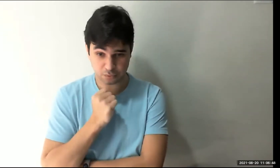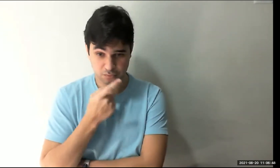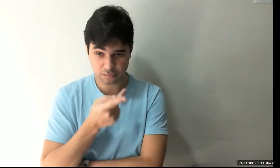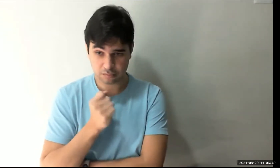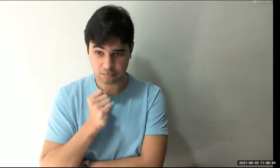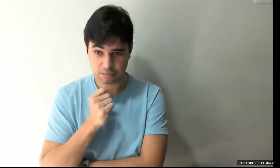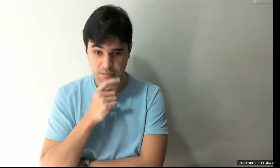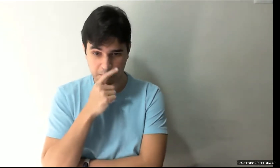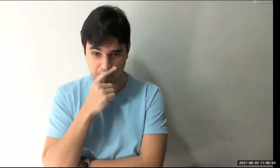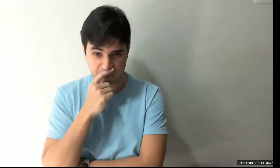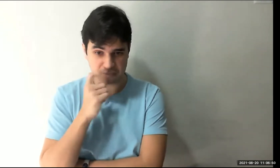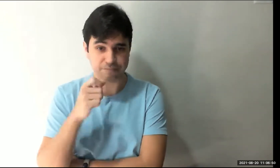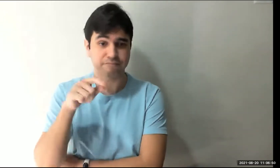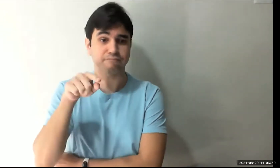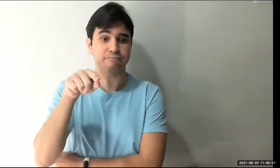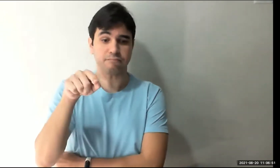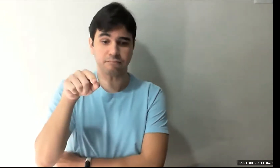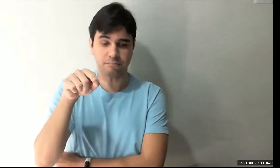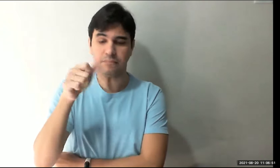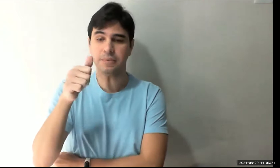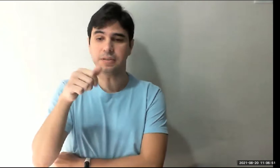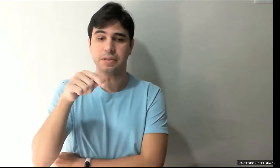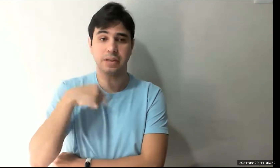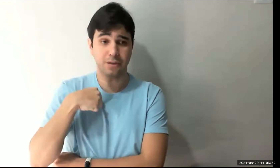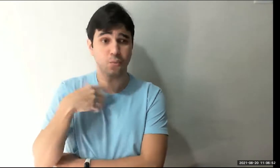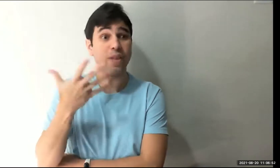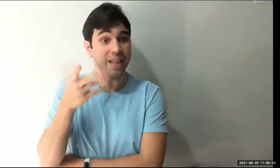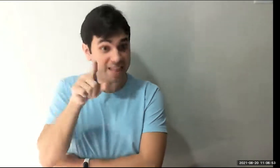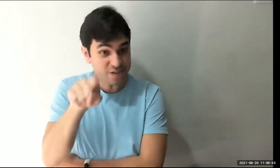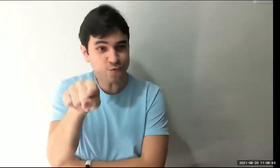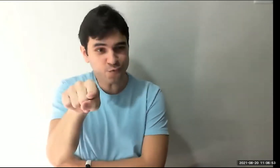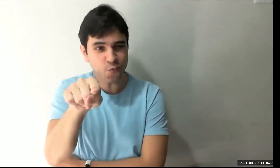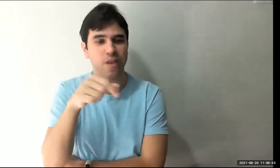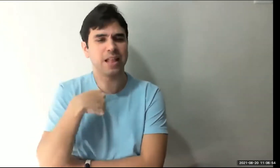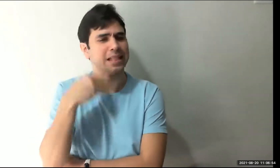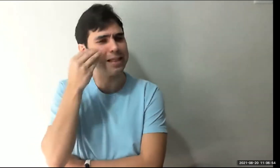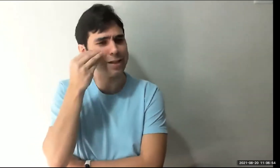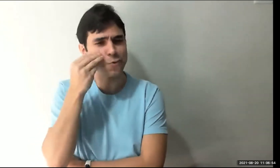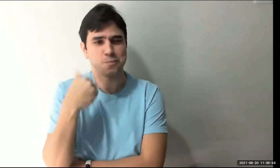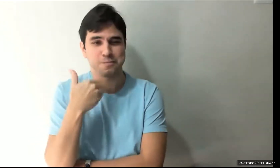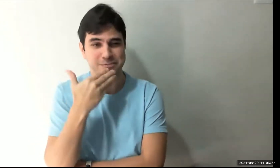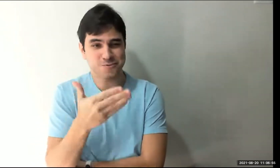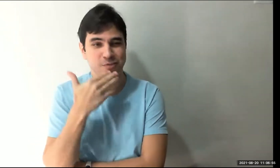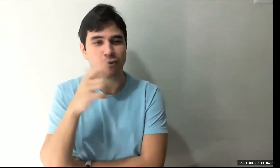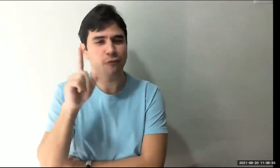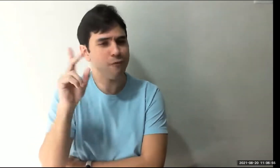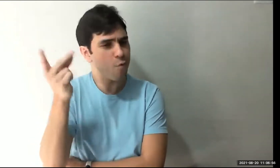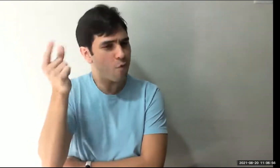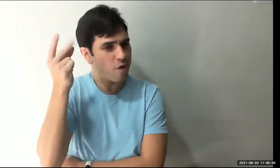Então, eu podia, né? Eu posso falar? Eu posso falar? Tá bom. Então, é isso que eu quero fazer. Realmente,